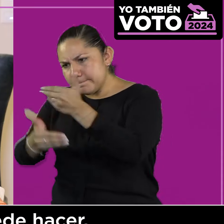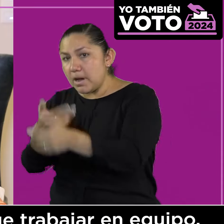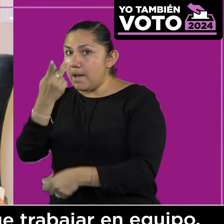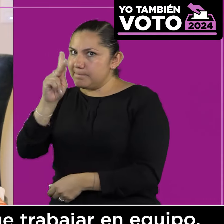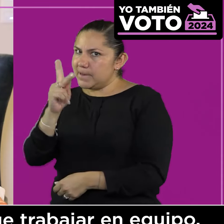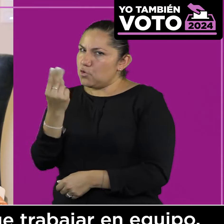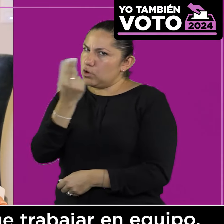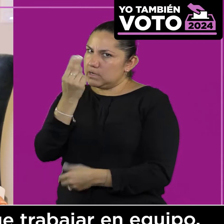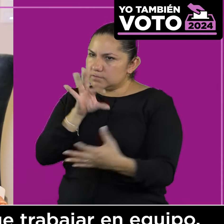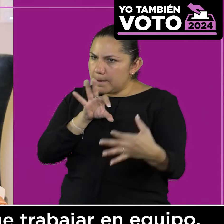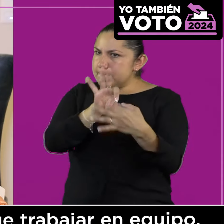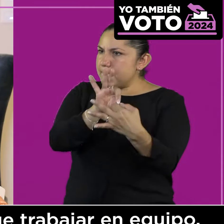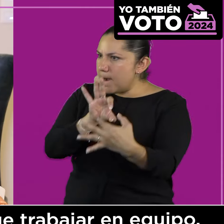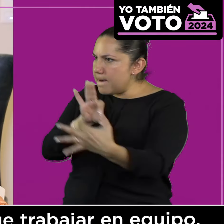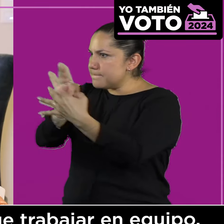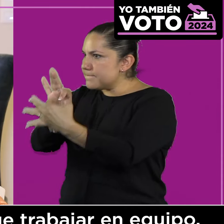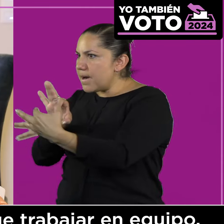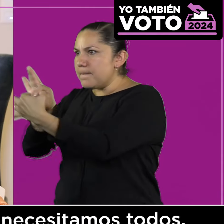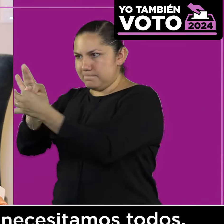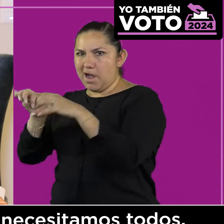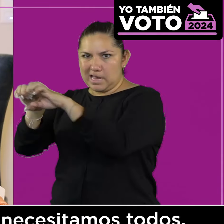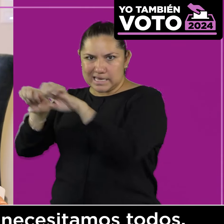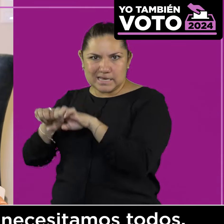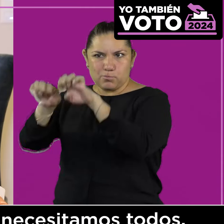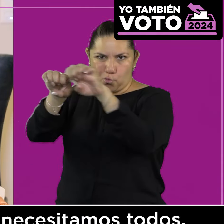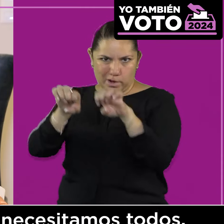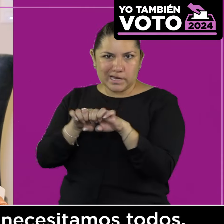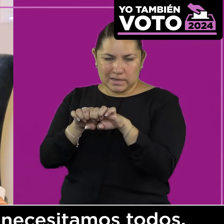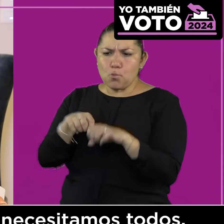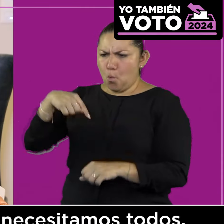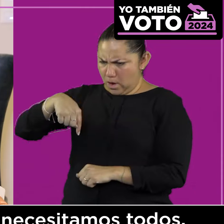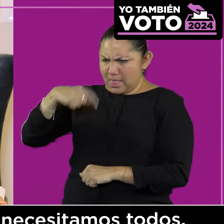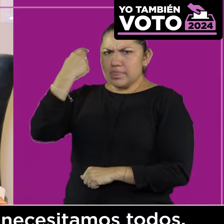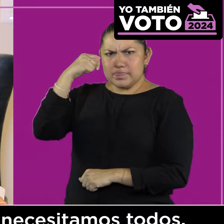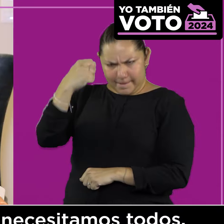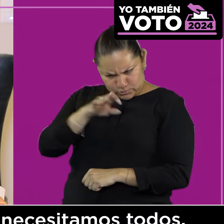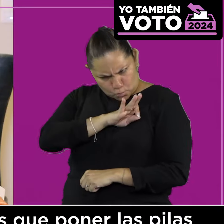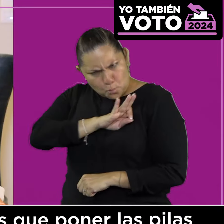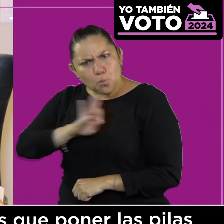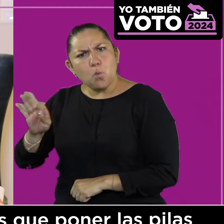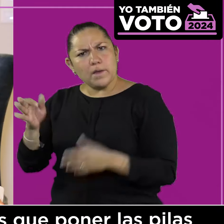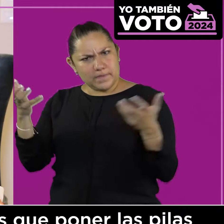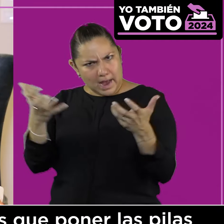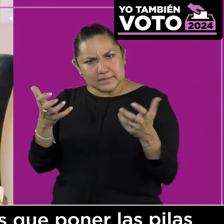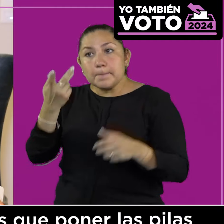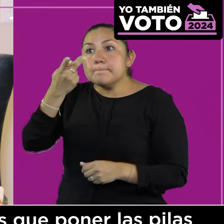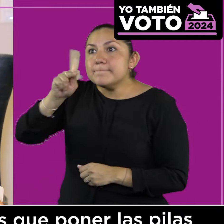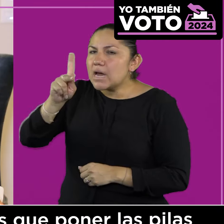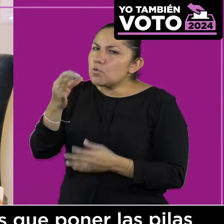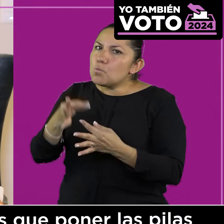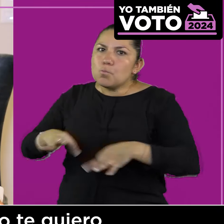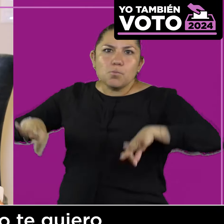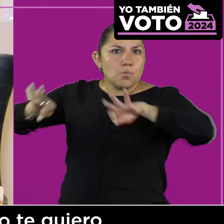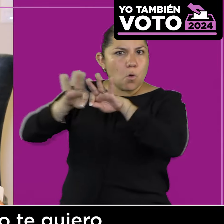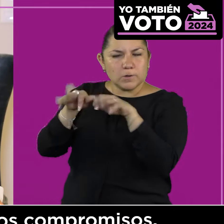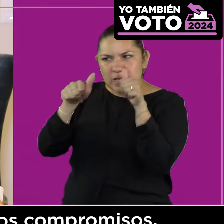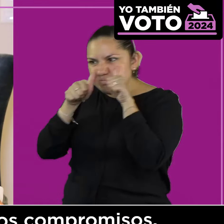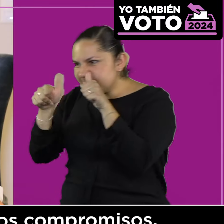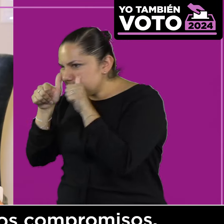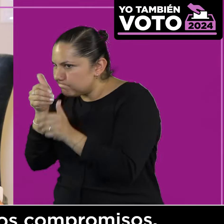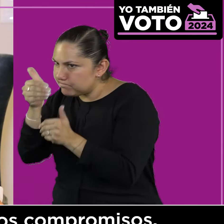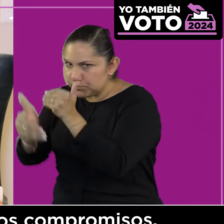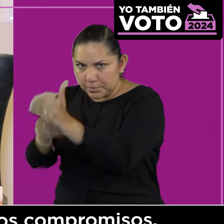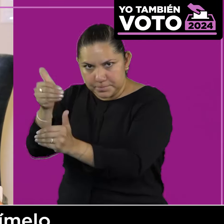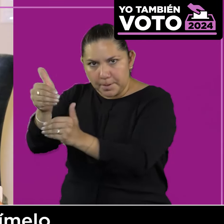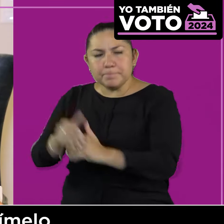puede hacer pero sí tenemos que trabajar en equipo aquí Tabasco nos necesitamos todos pero sí nos tenemos que poner las pilas Okay pero yo te quiero